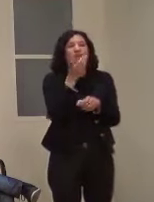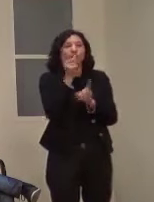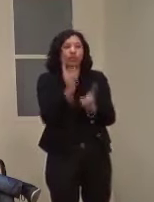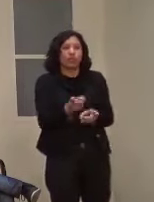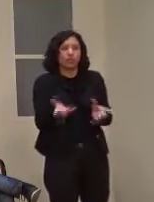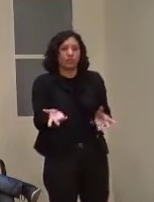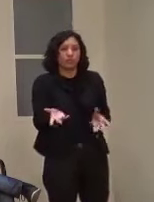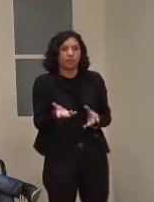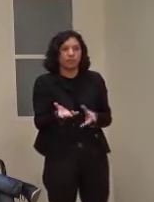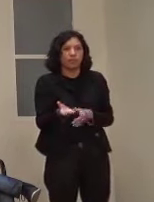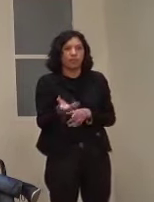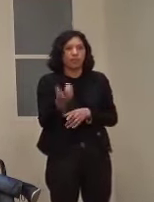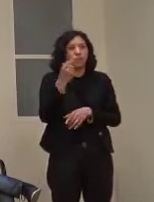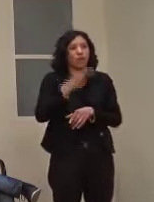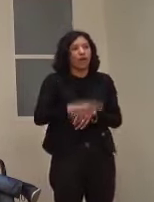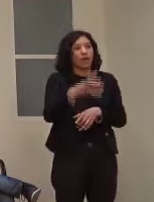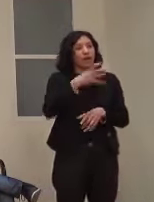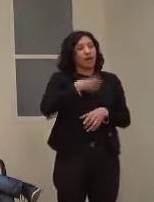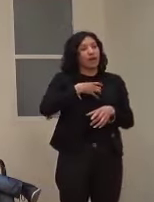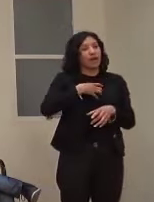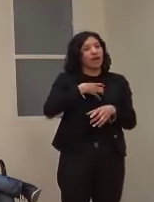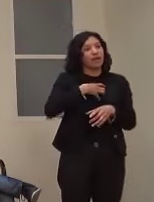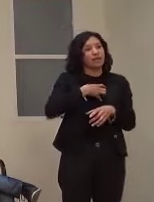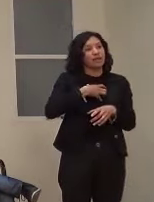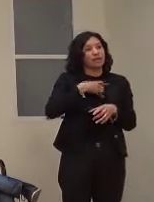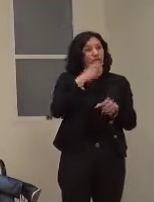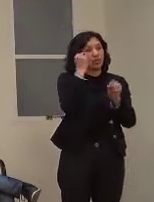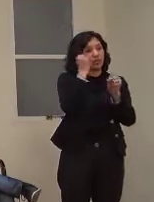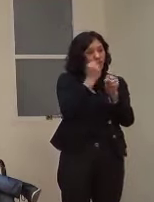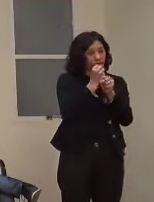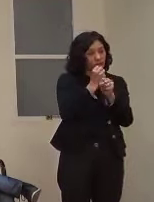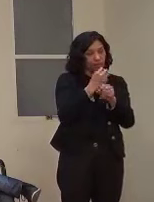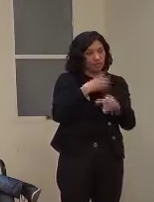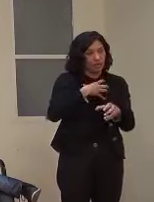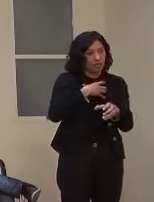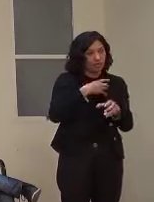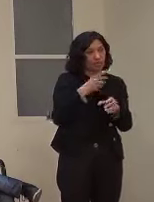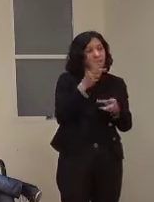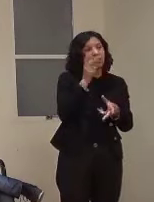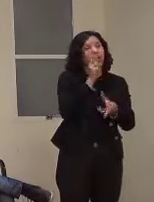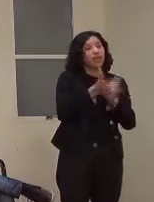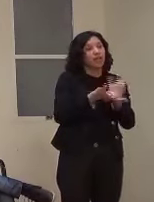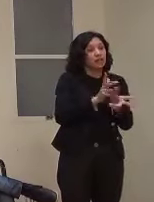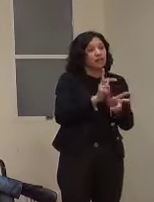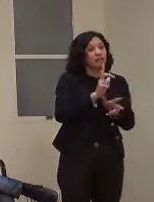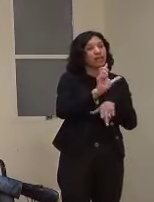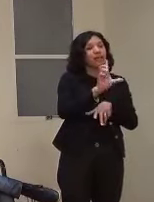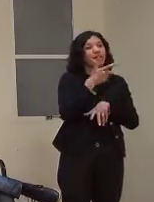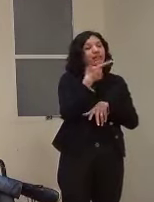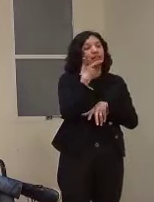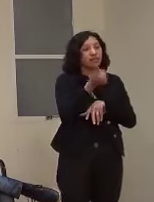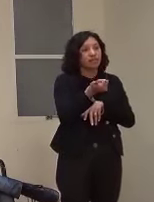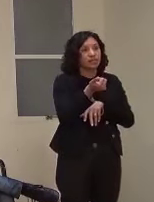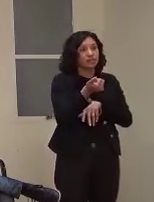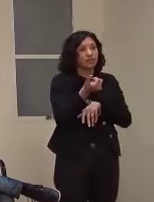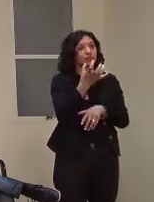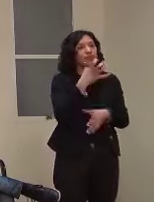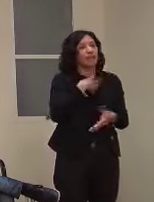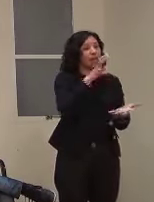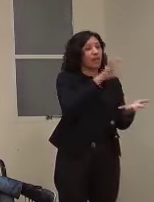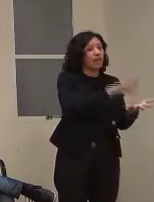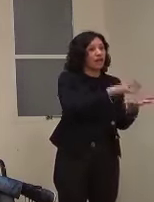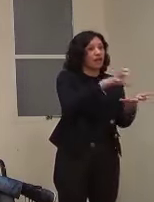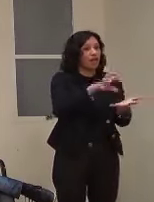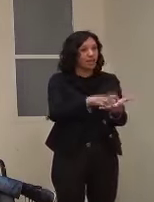es que pagar las capacitaciones laborales en mi caso cuando lengua de señas la prioridad de las vacantes la